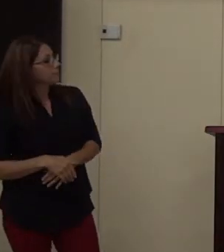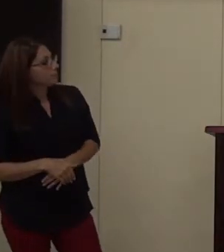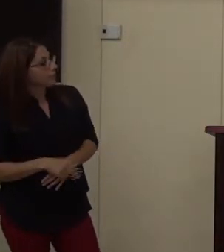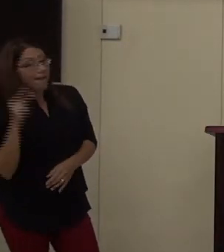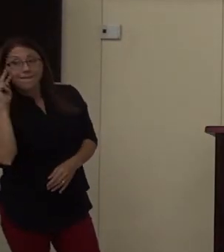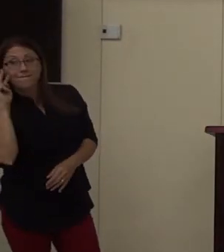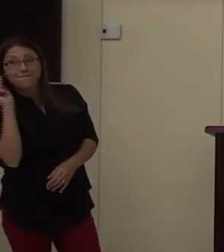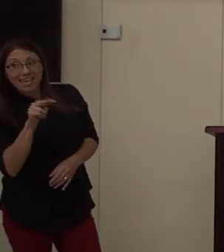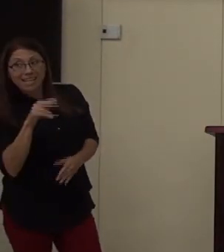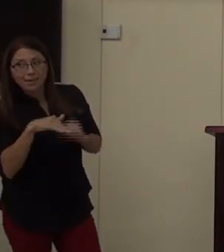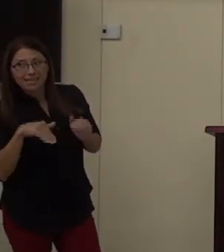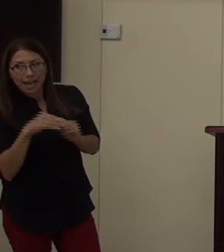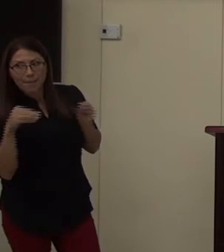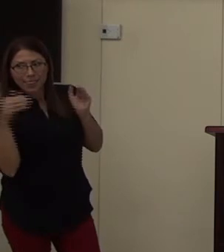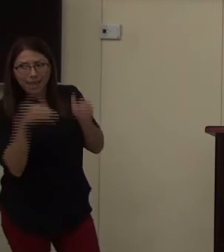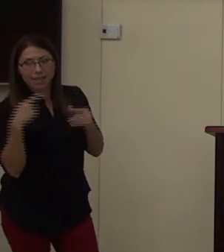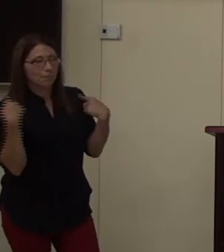Fíjense en español, básicamente, ¿verdad?